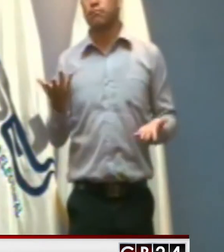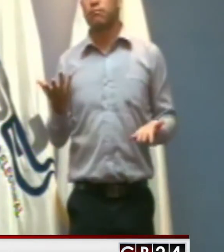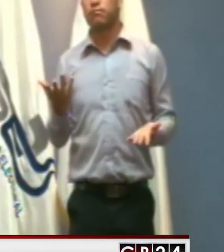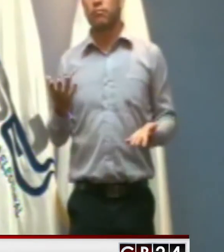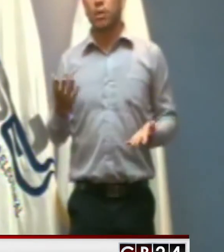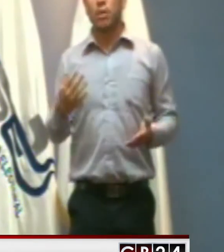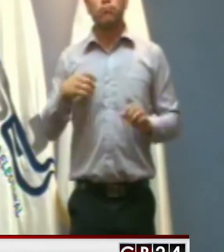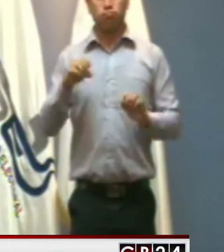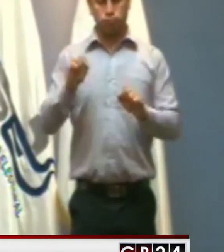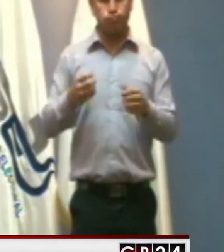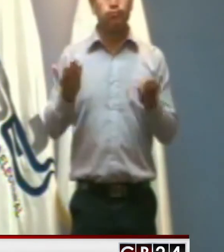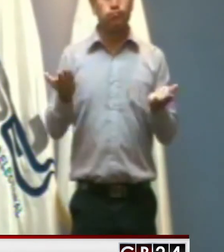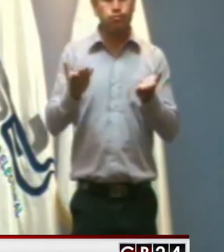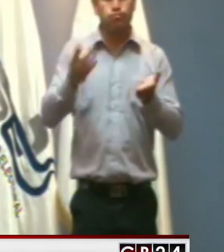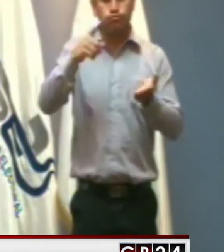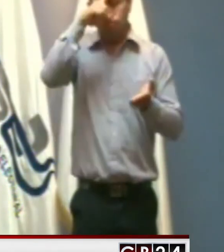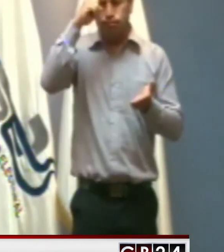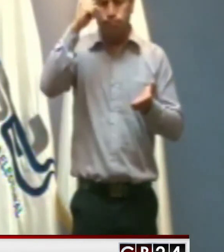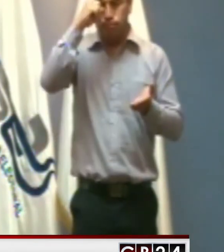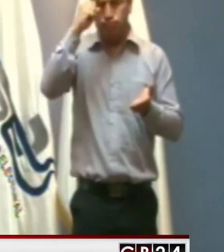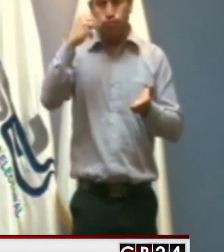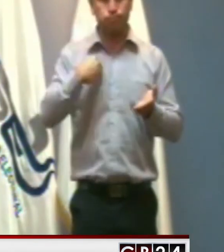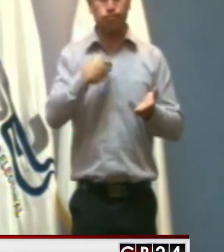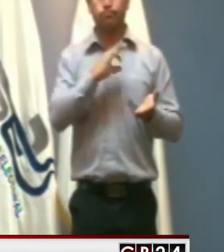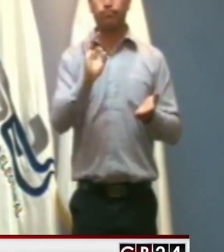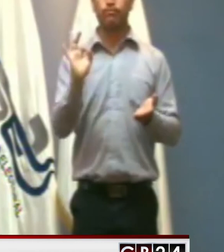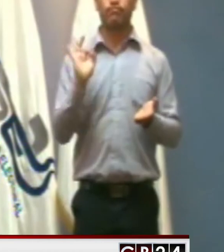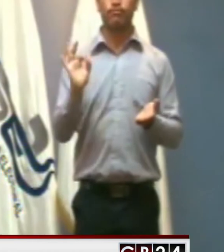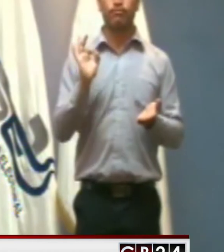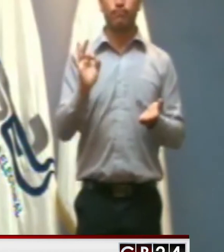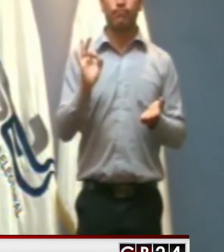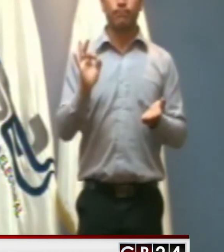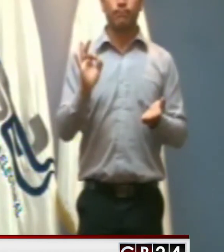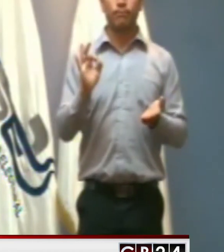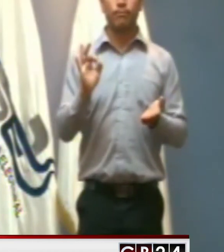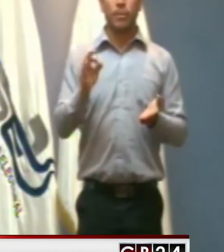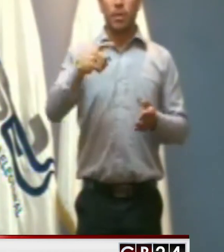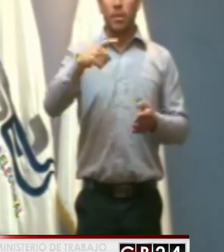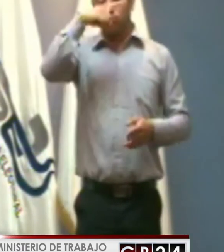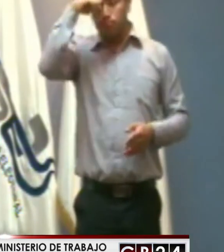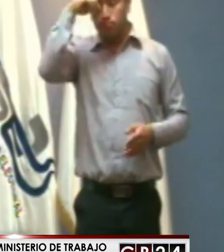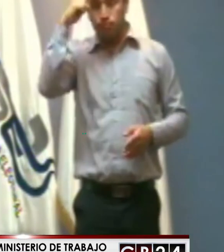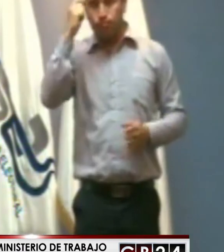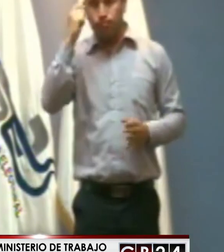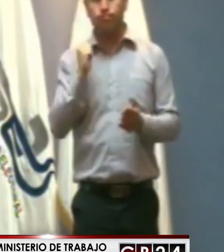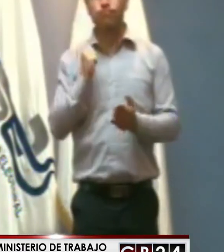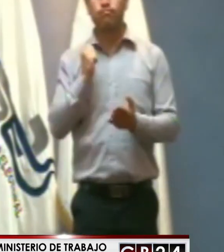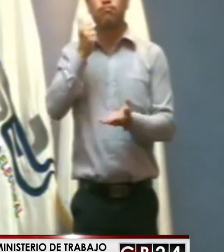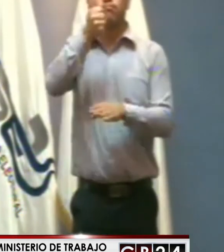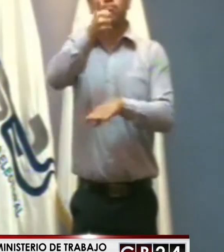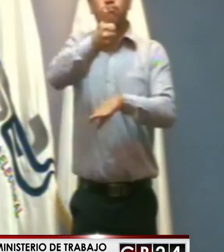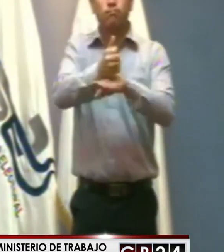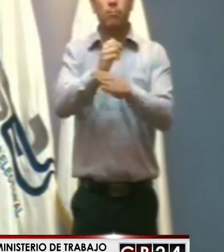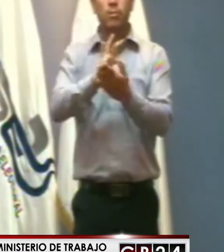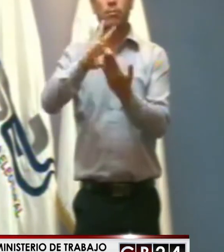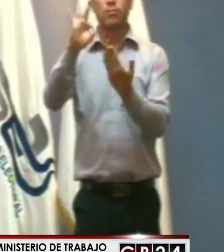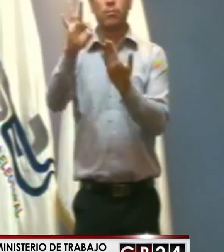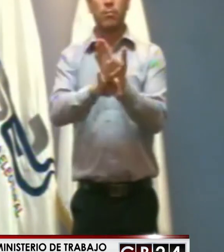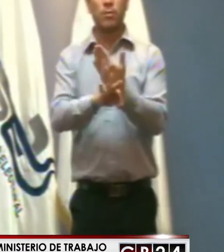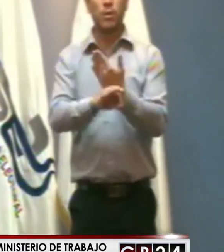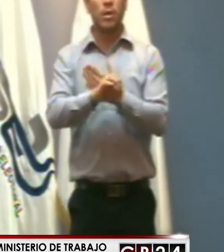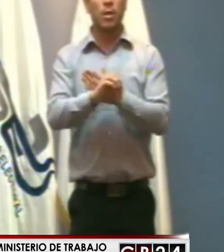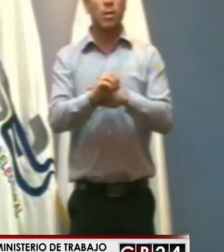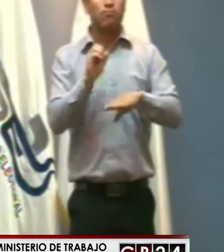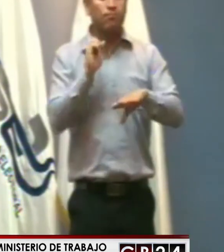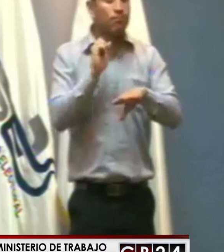que pueda jugar el Ministerio de Trabajo en esa labor de no inducción, ¿verdad?, al voto. Aunque básicamente